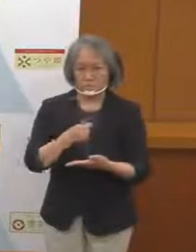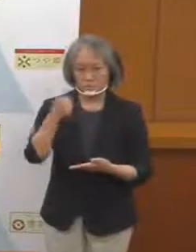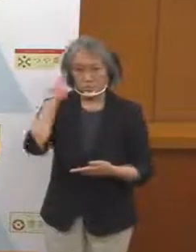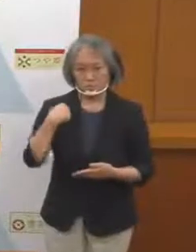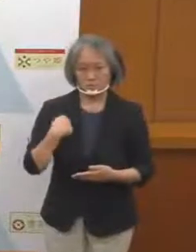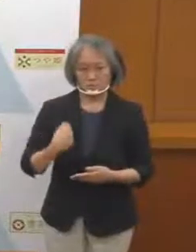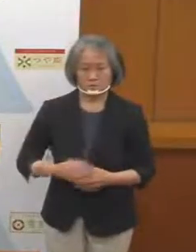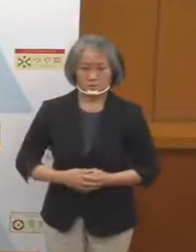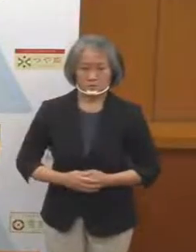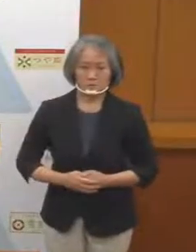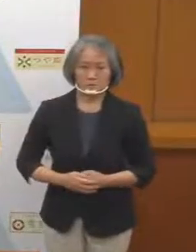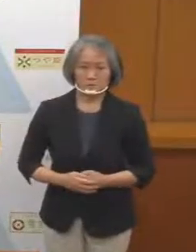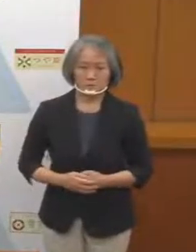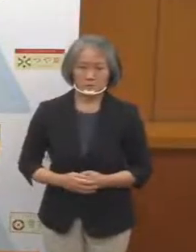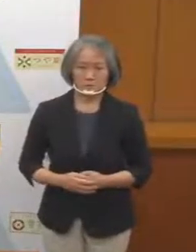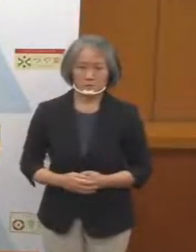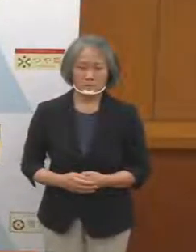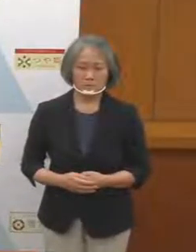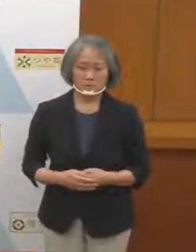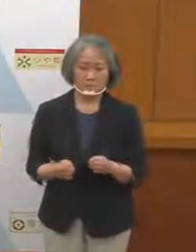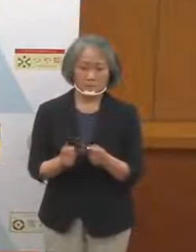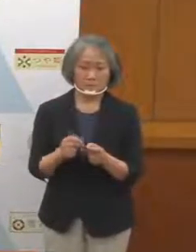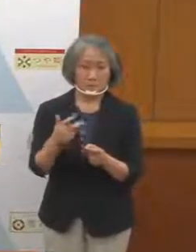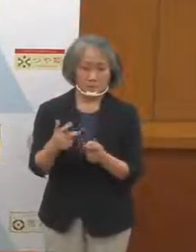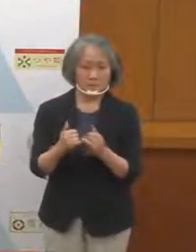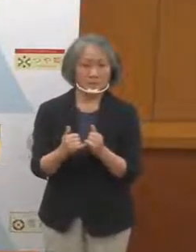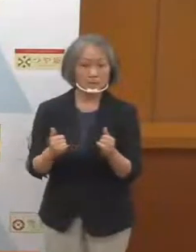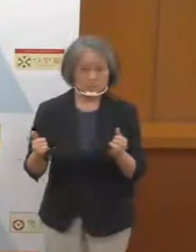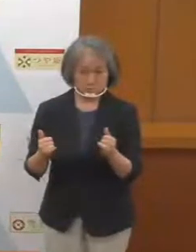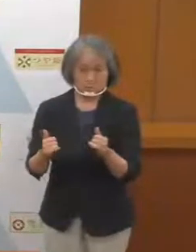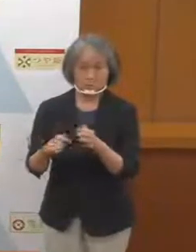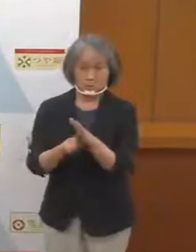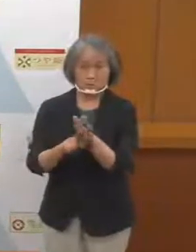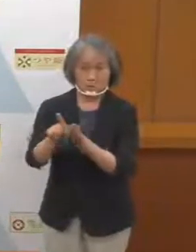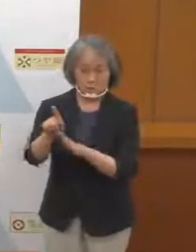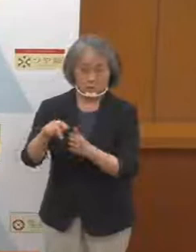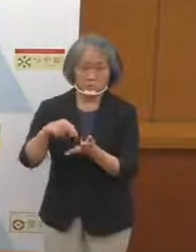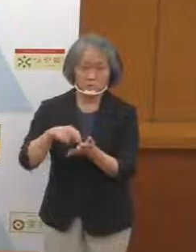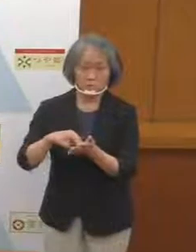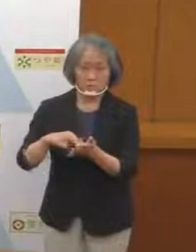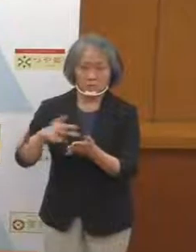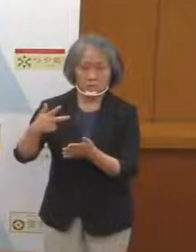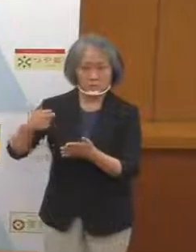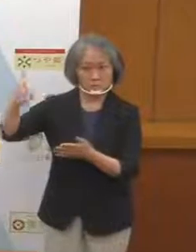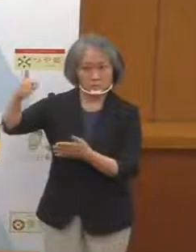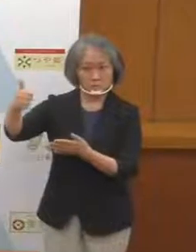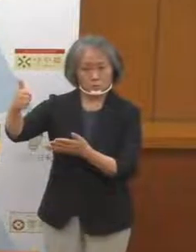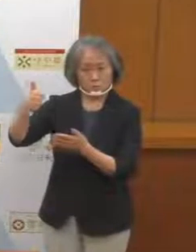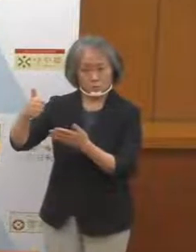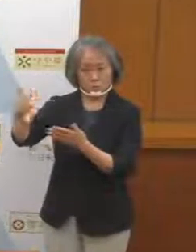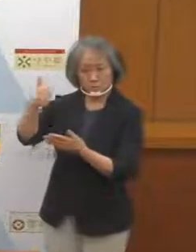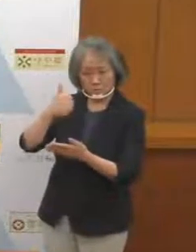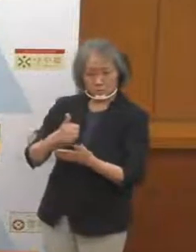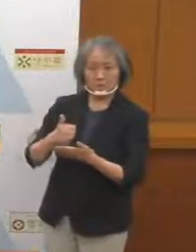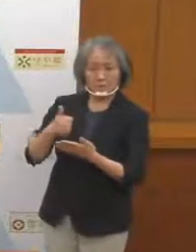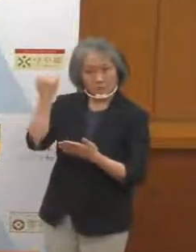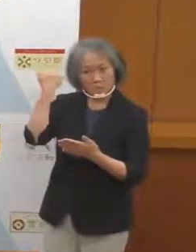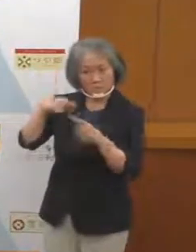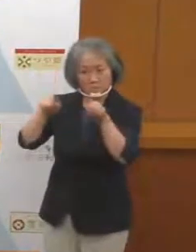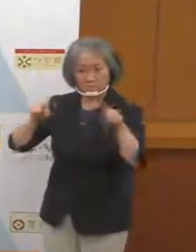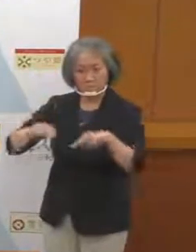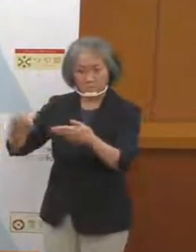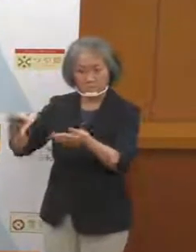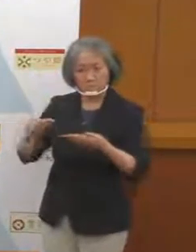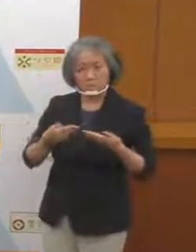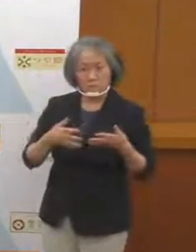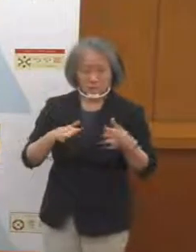ますですから山形市民の代表であるでも私長さんが今日ご意見をお持ちくださいました